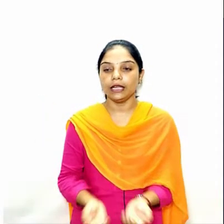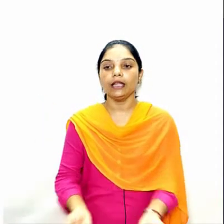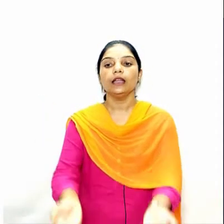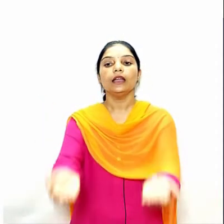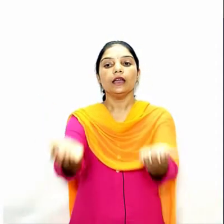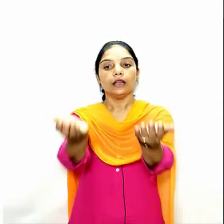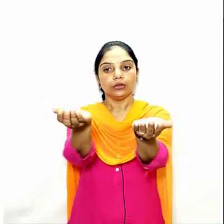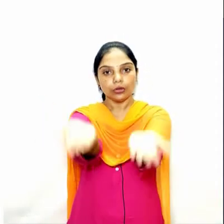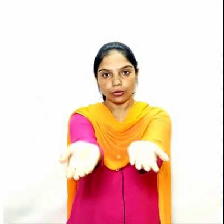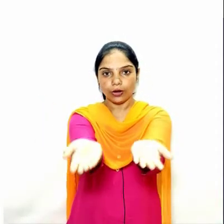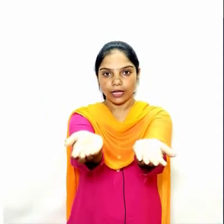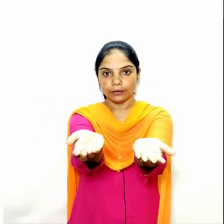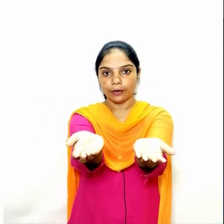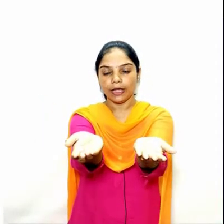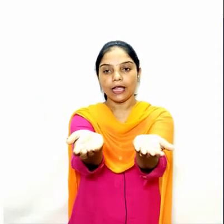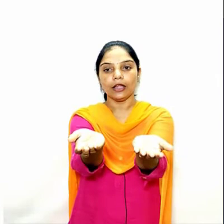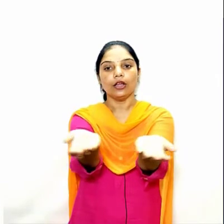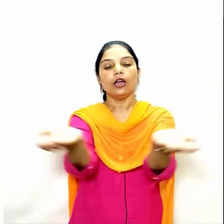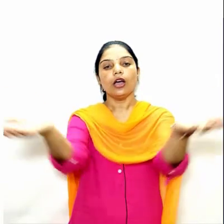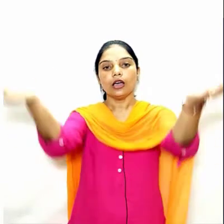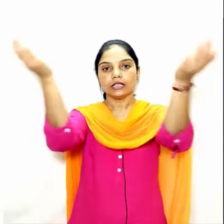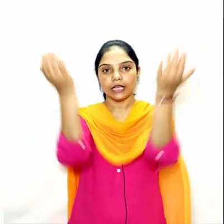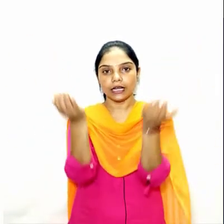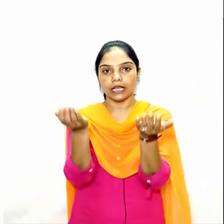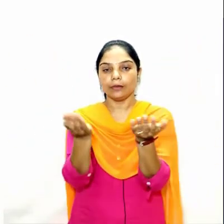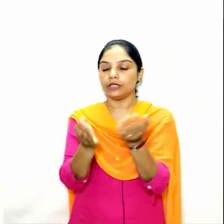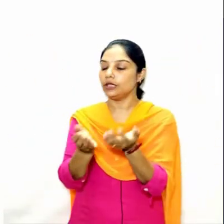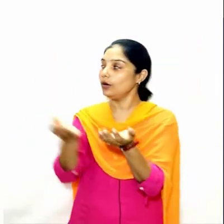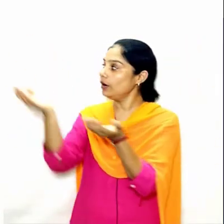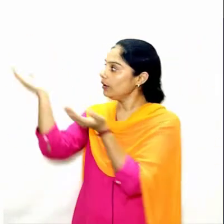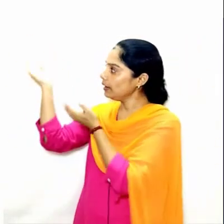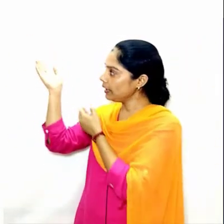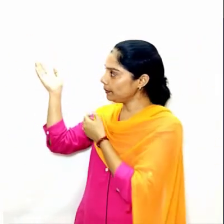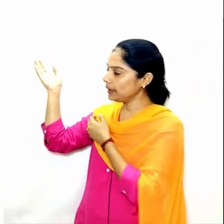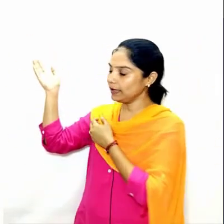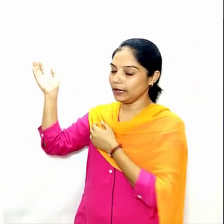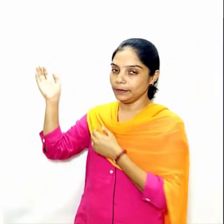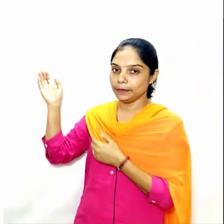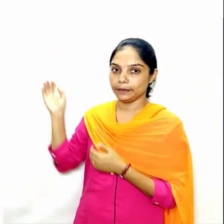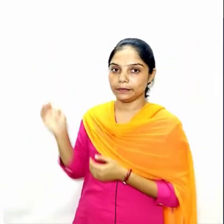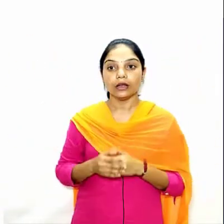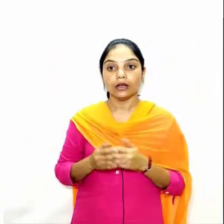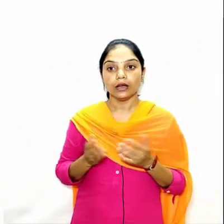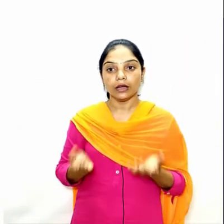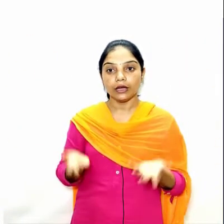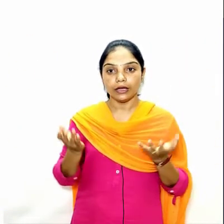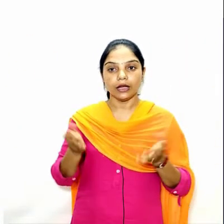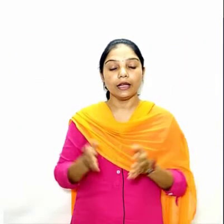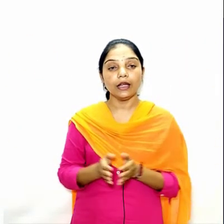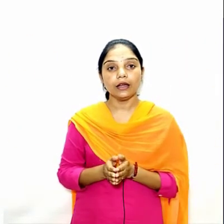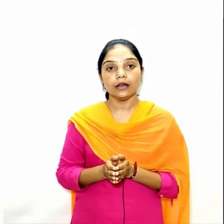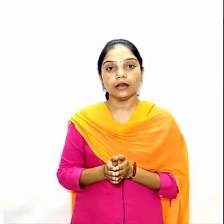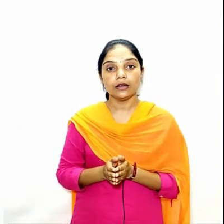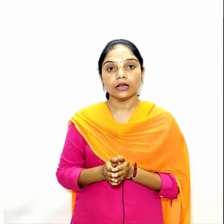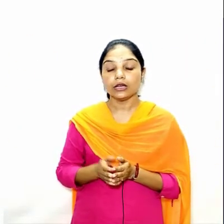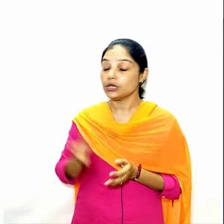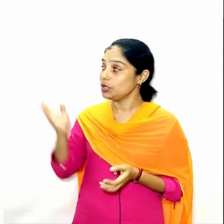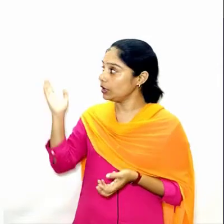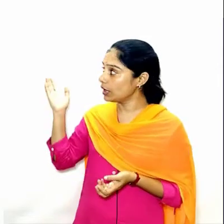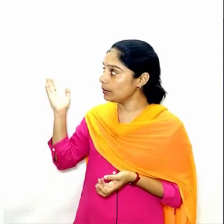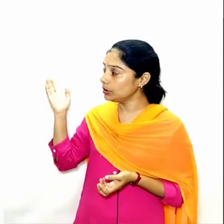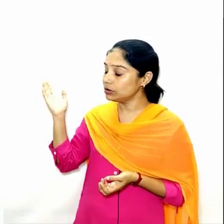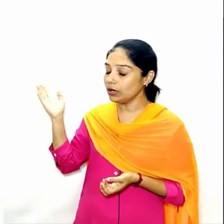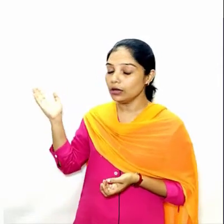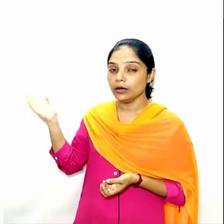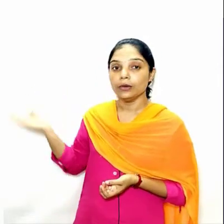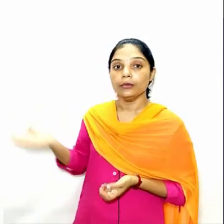फुर्ती से दोनों हाथ बढ़ाए और शेर के बच्चे को लपक लिया। अरे यह क्या,